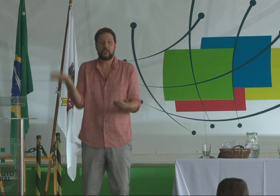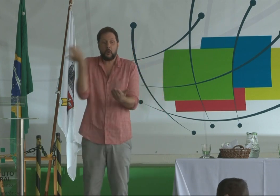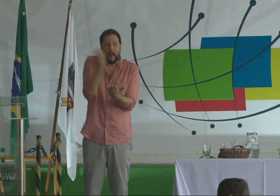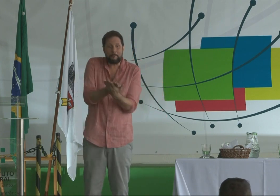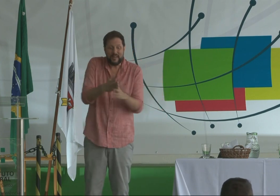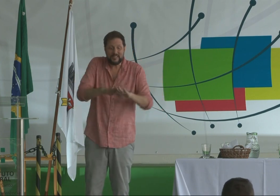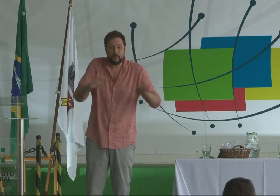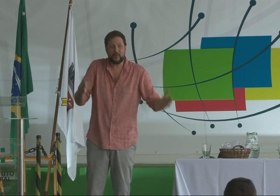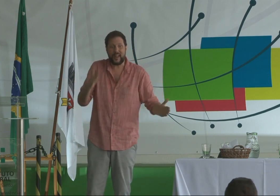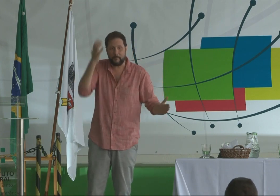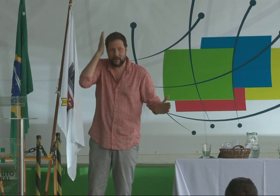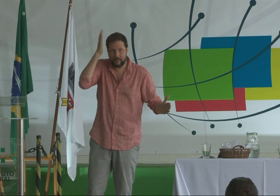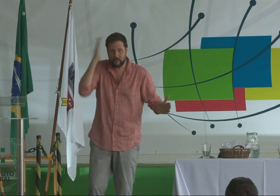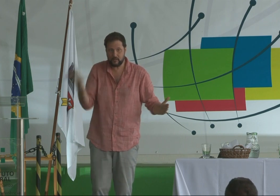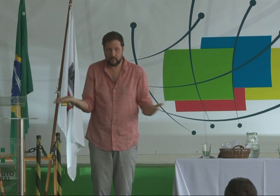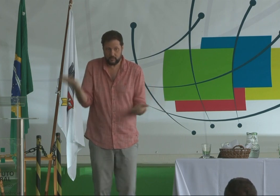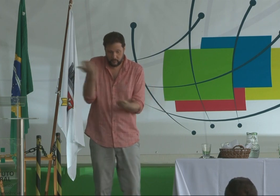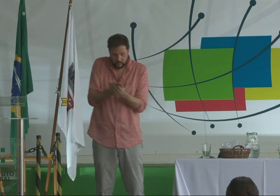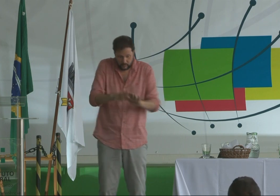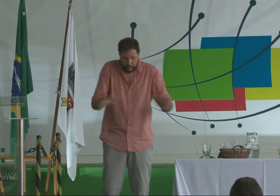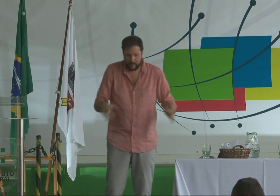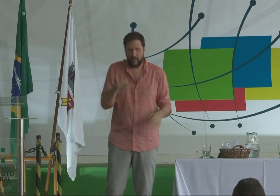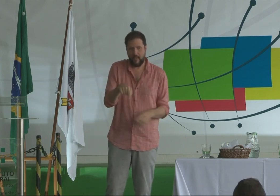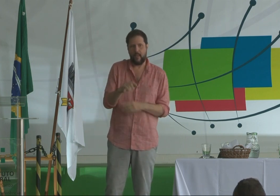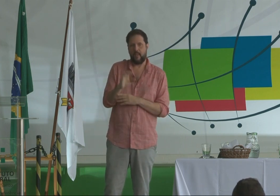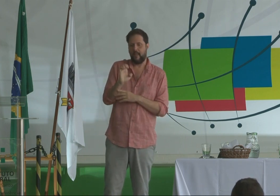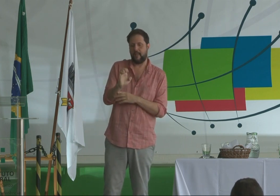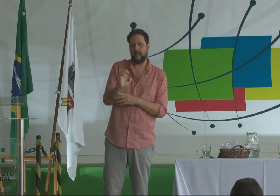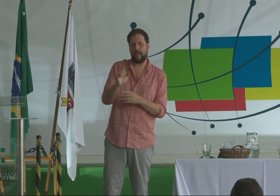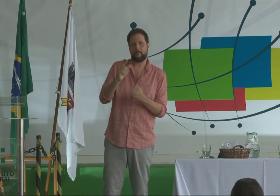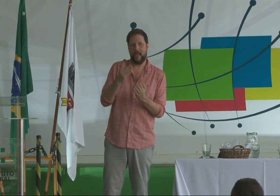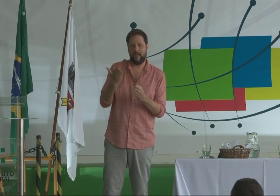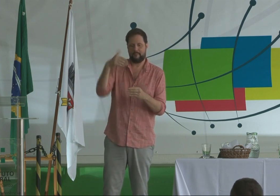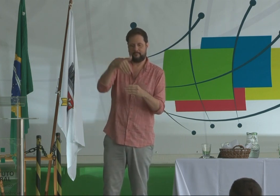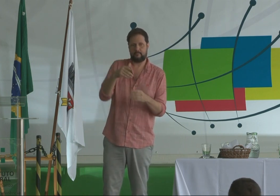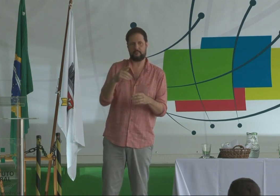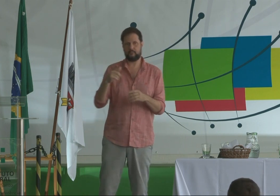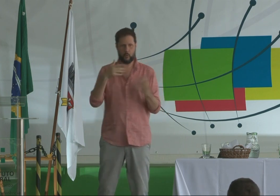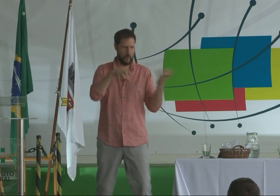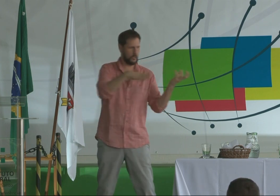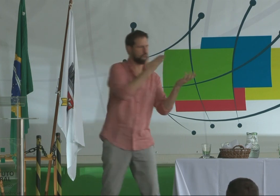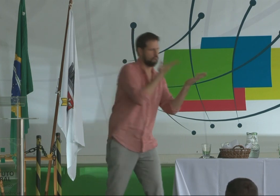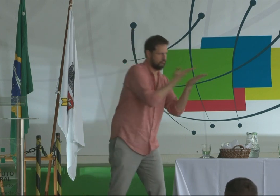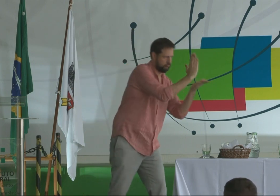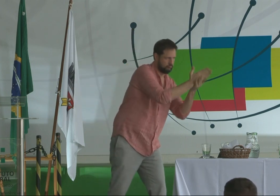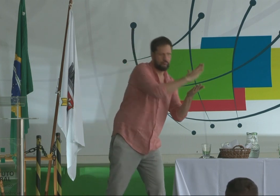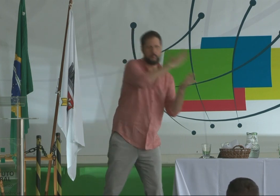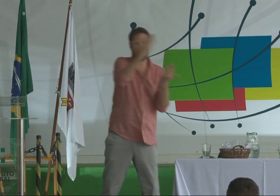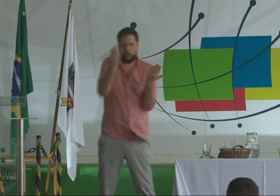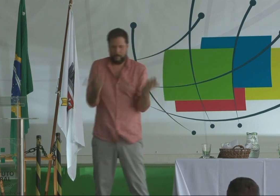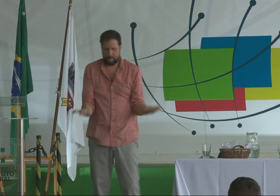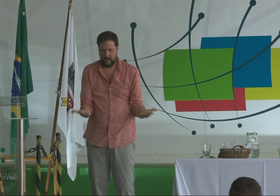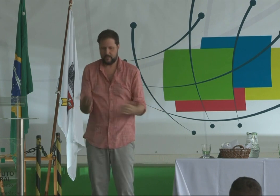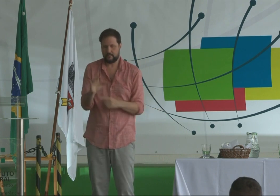estava no trâmite na Câmara. Quando chegou lá na mesa do Temer, o Congresso aprovou